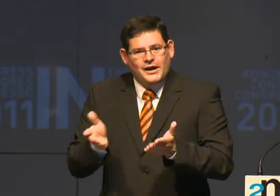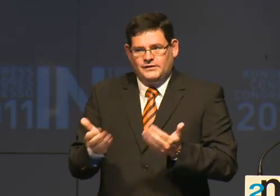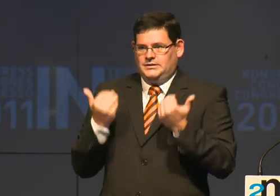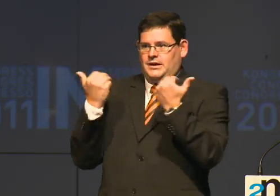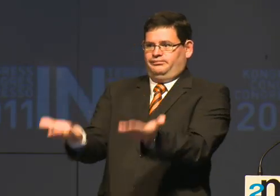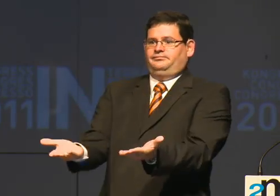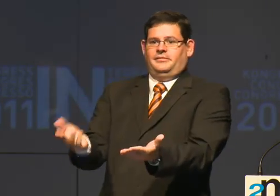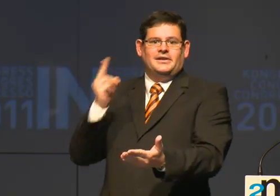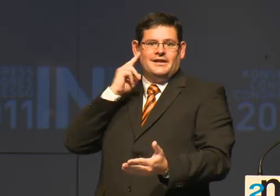va dans ce sens.